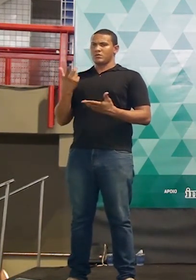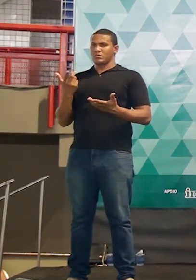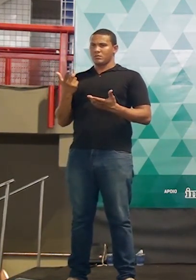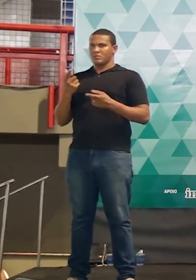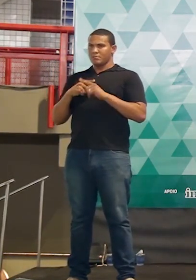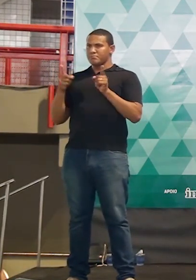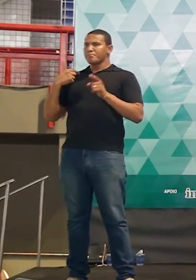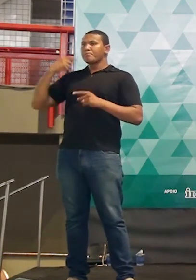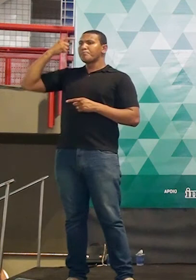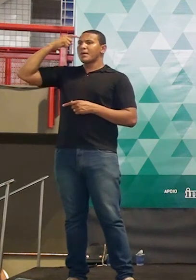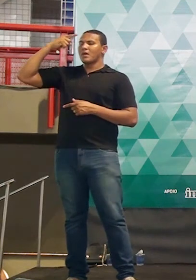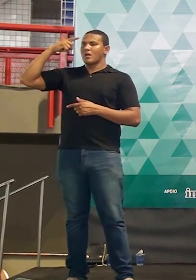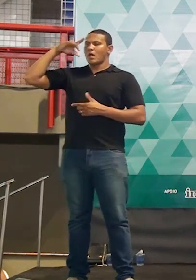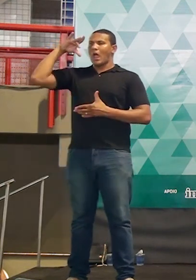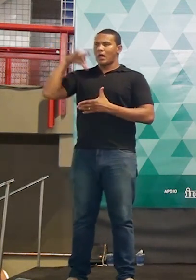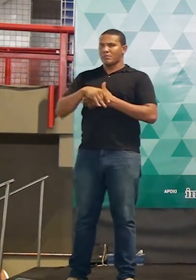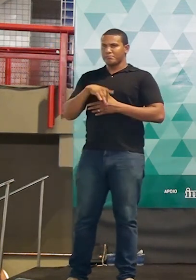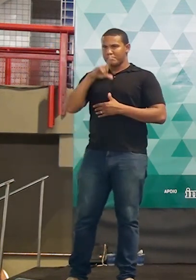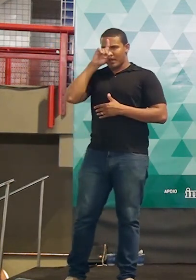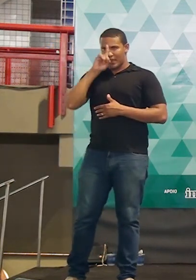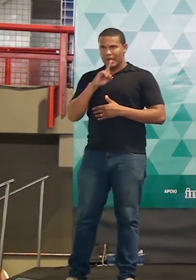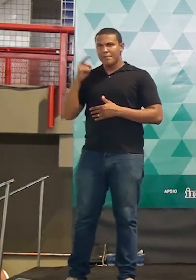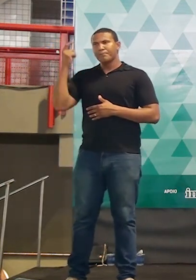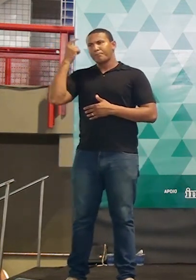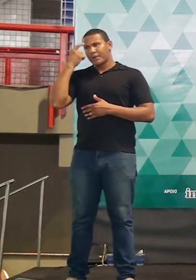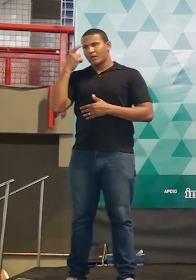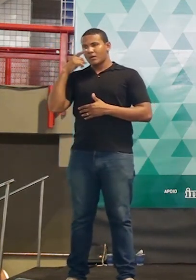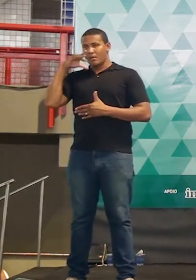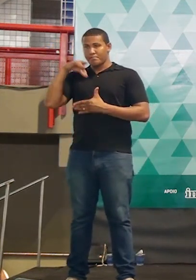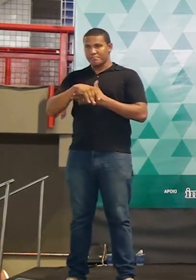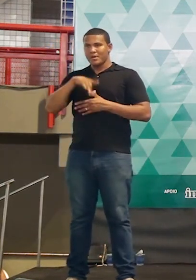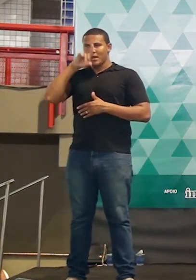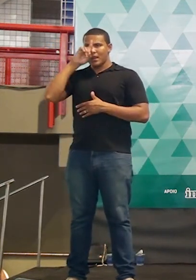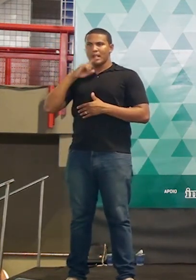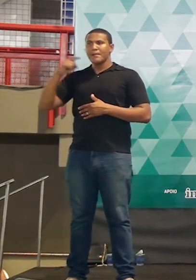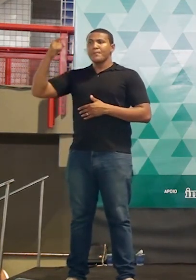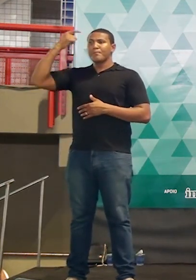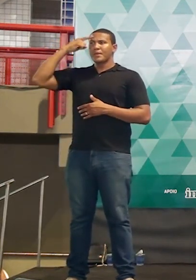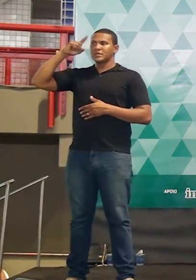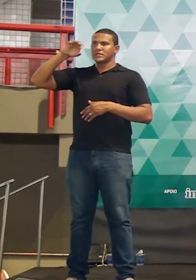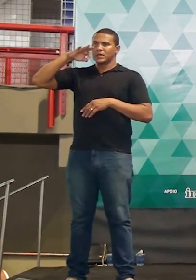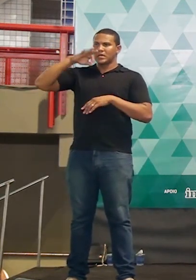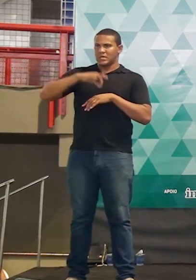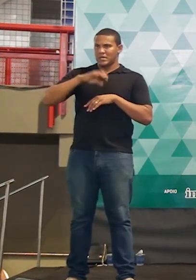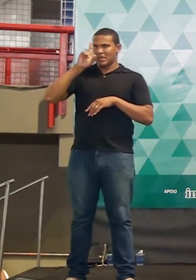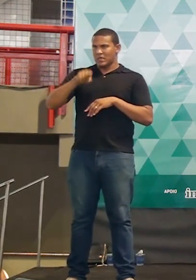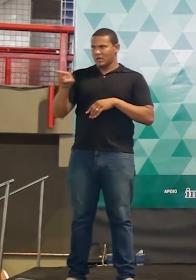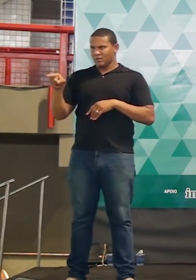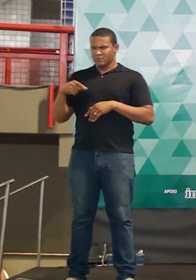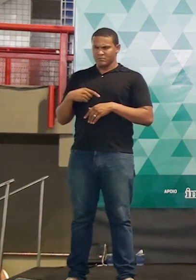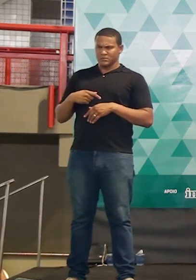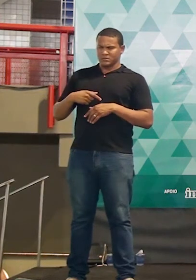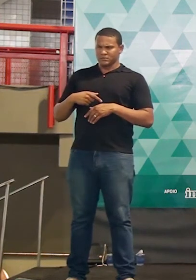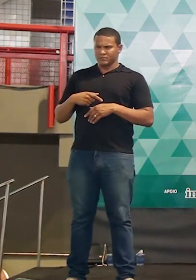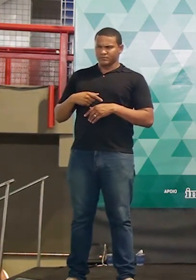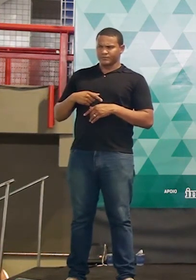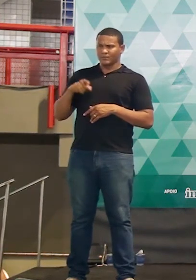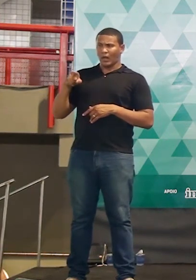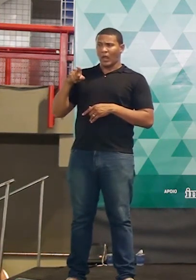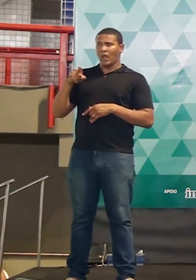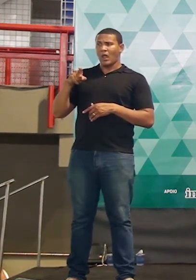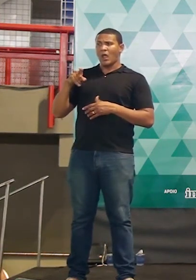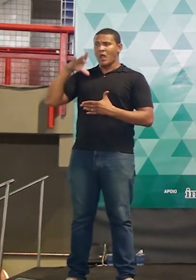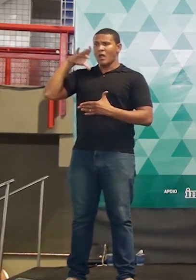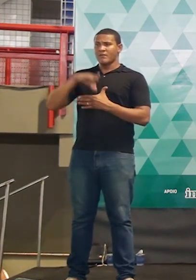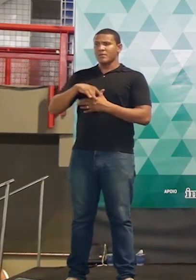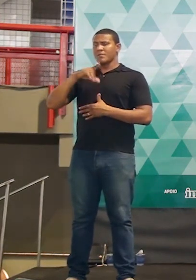a priori, o Aedes aegypti causou no início do século XX a febre amarela. Achava-se que com aquilo a febre